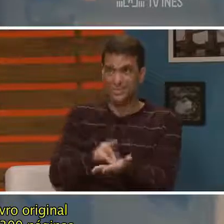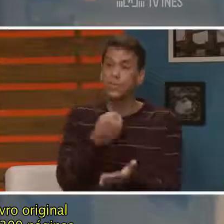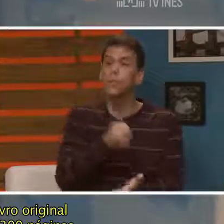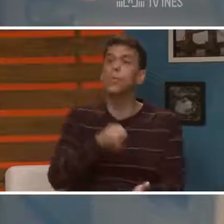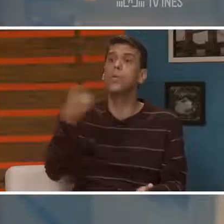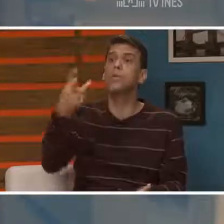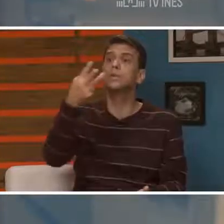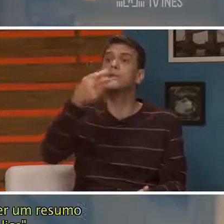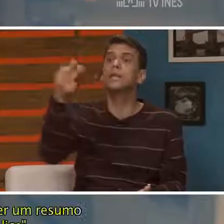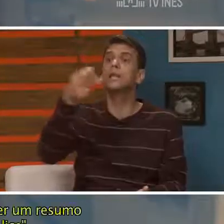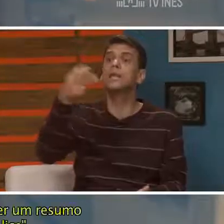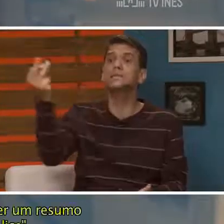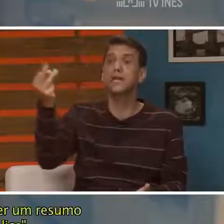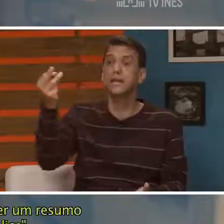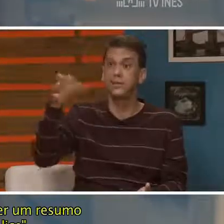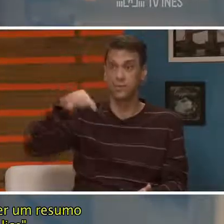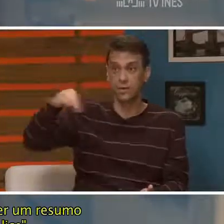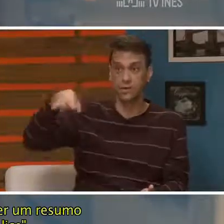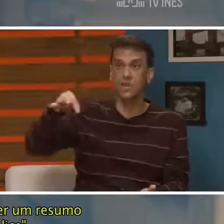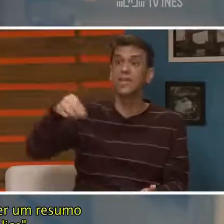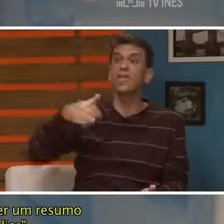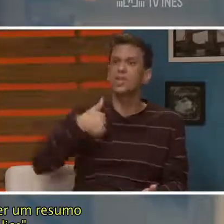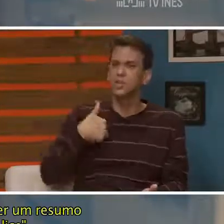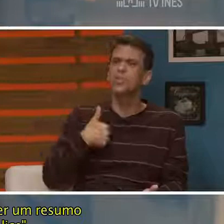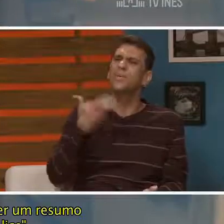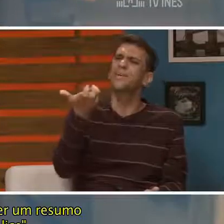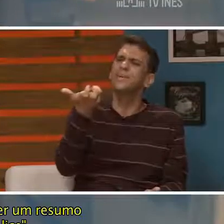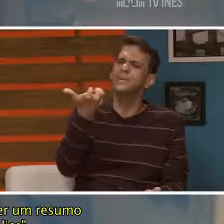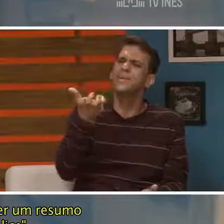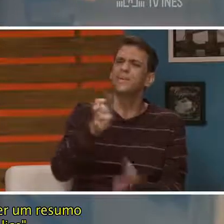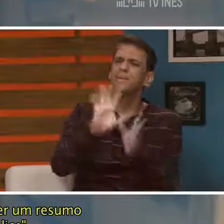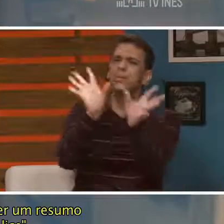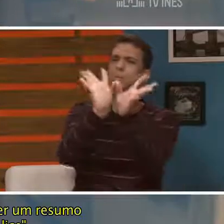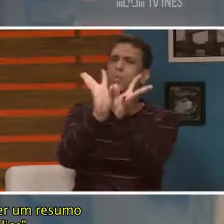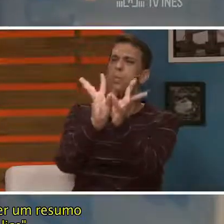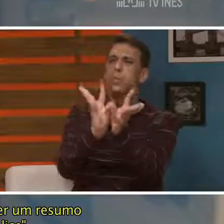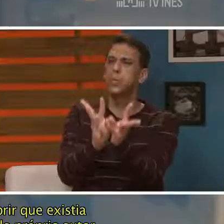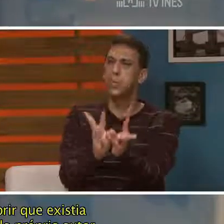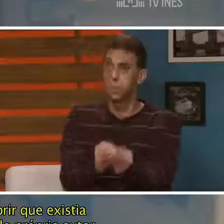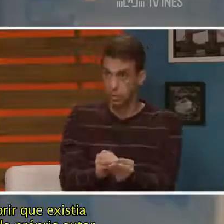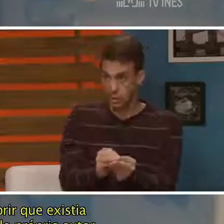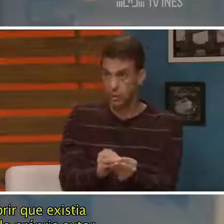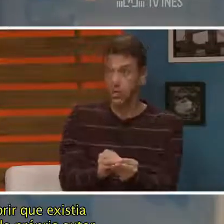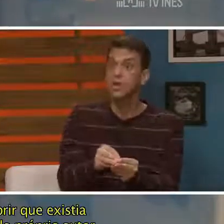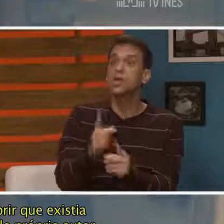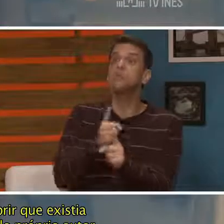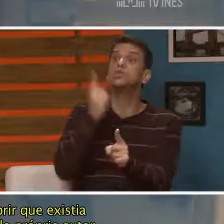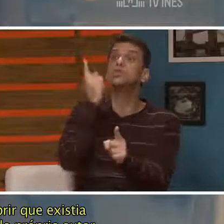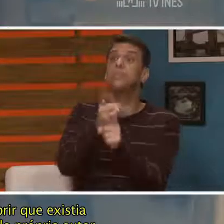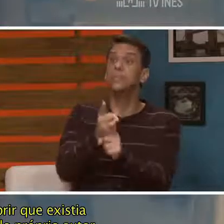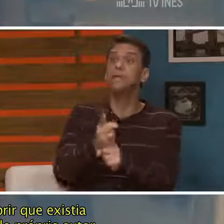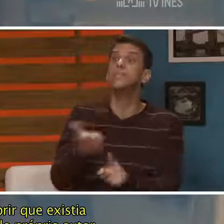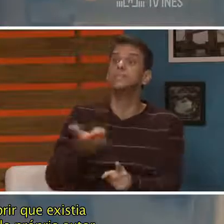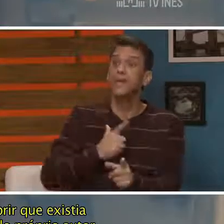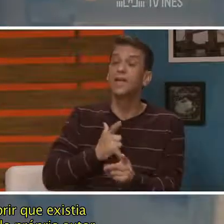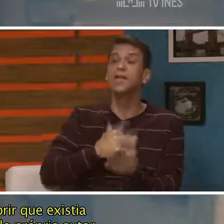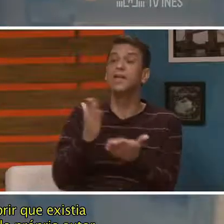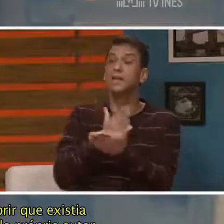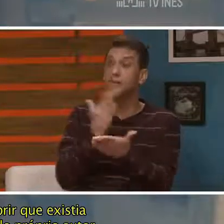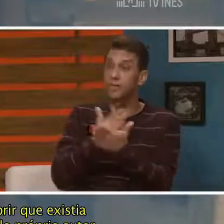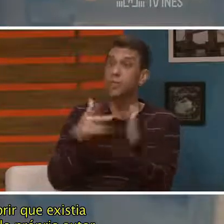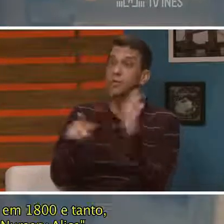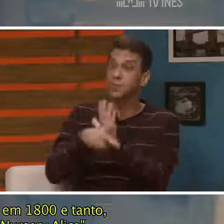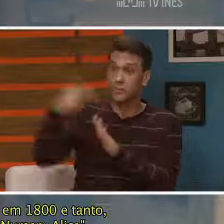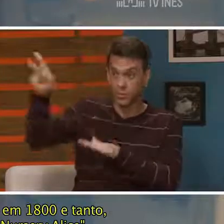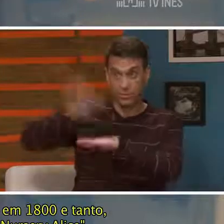300 páginas, eu queria fazer um resumo do Alice e vim a descobrir que existia um livro feito pelo